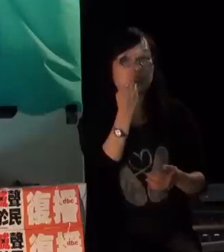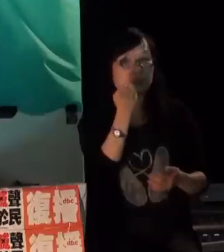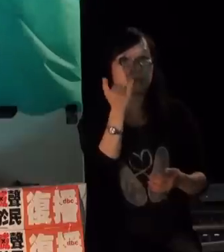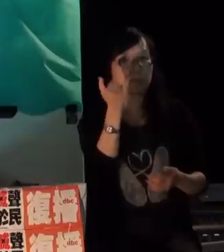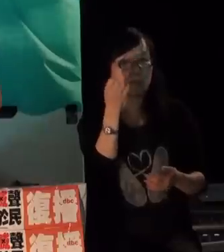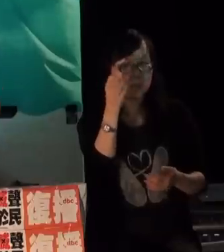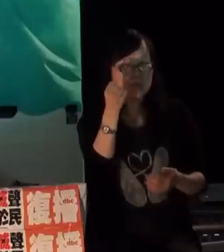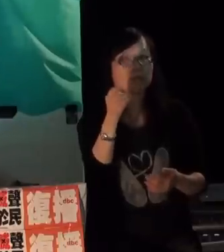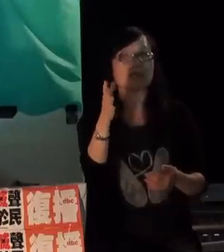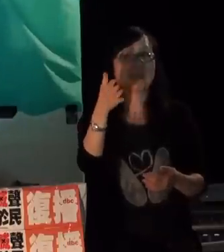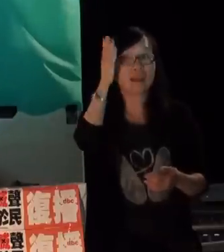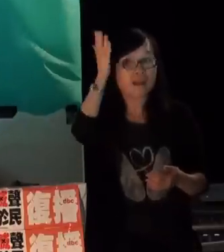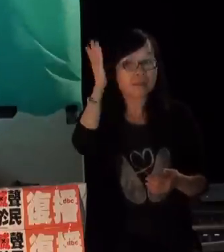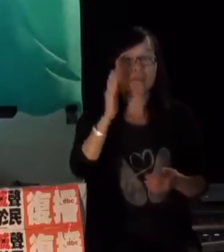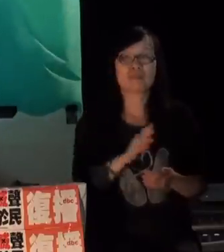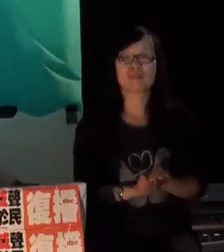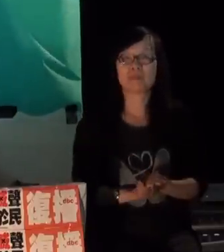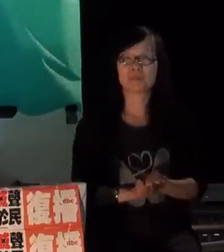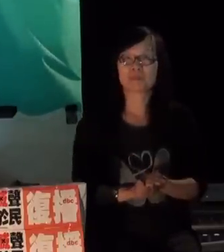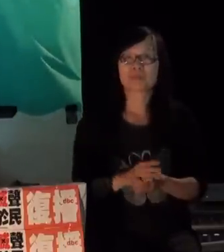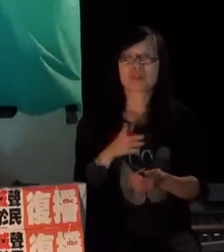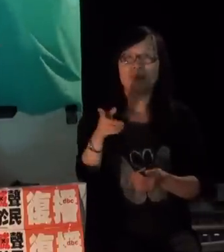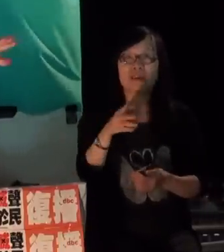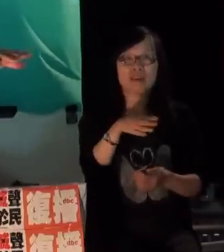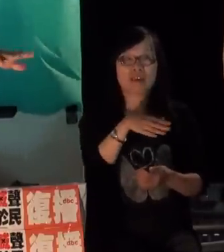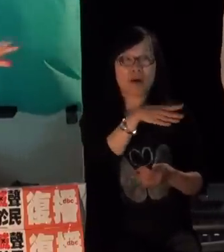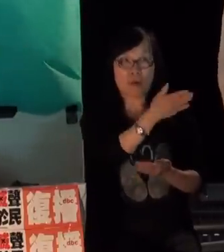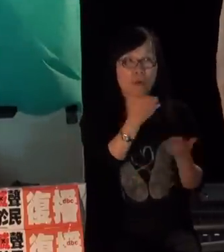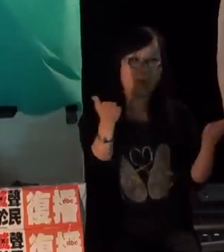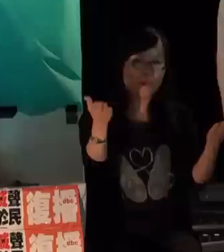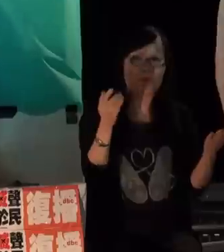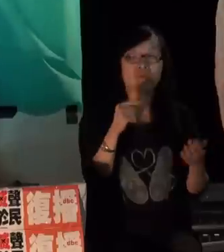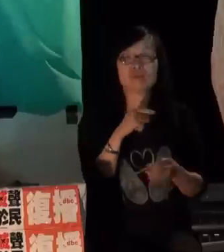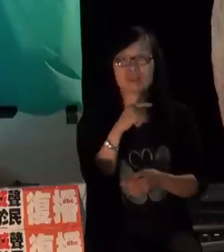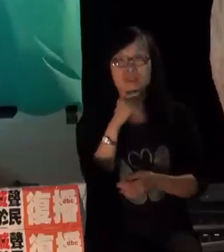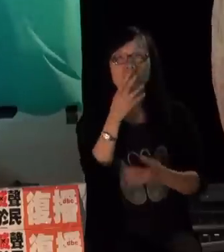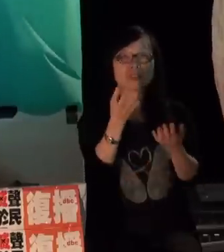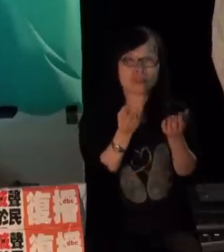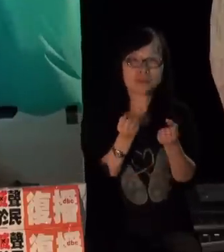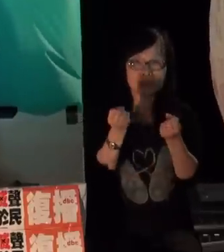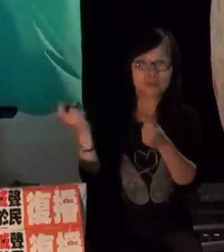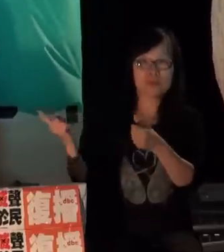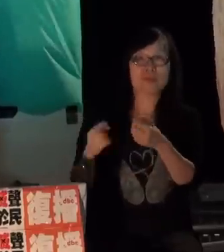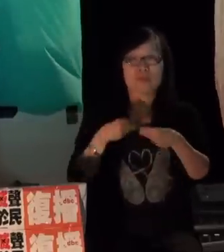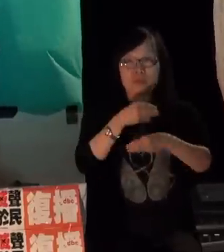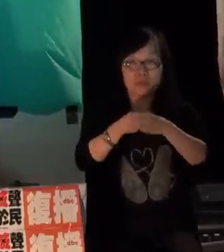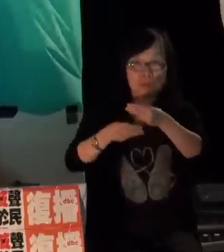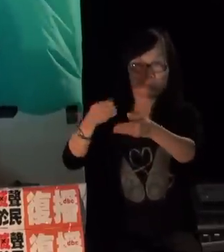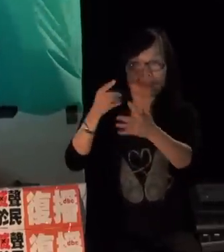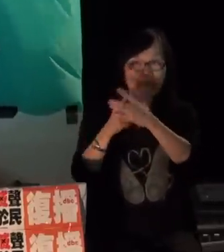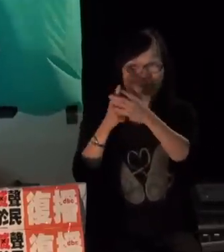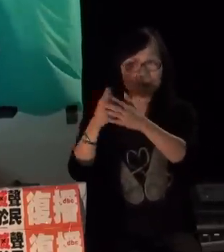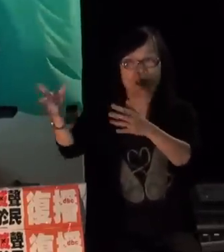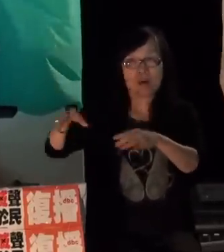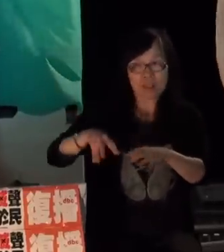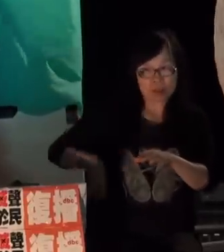都唔定。 係咯，院阿爸 都唔係，即係日收，可能真係嗱，唔知我呢度有嘅接過我傳單嘅。咁、okay, 但係咧。拖住仔女